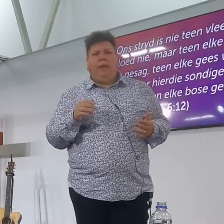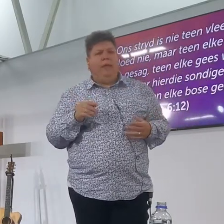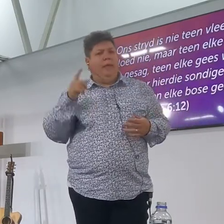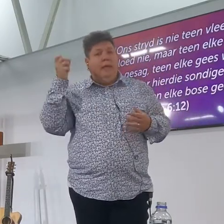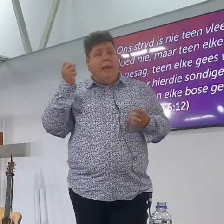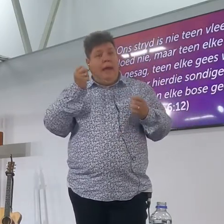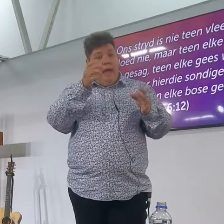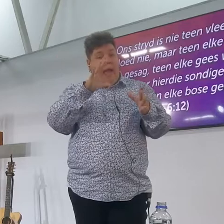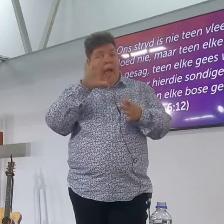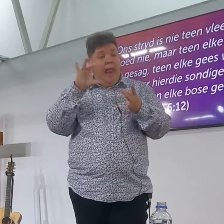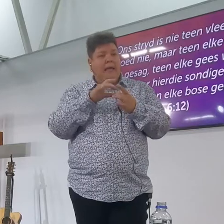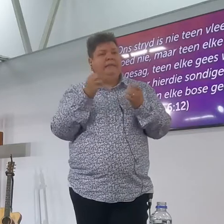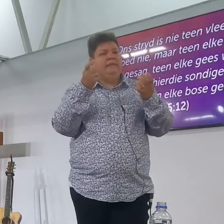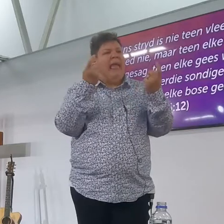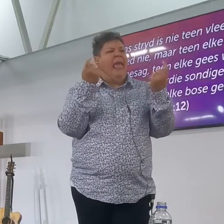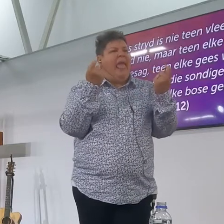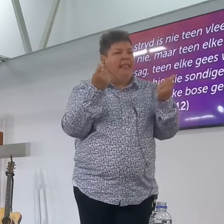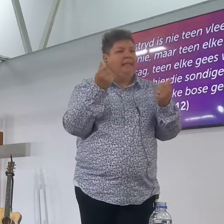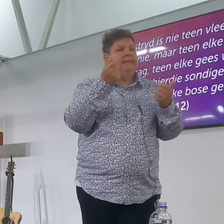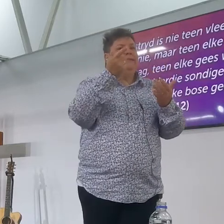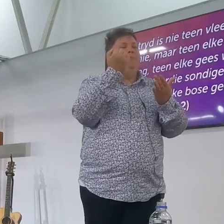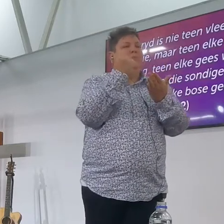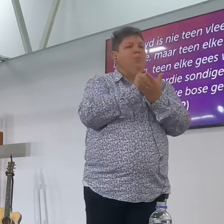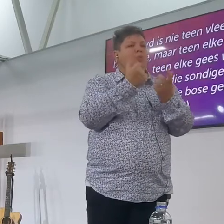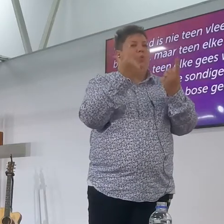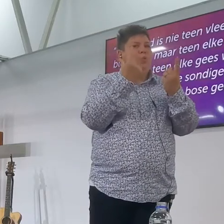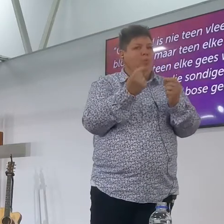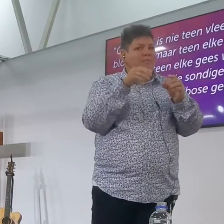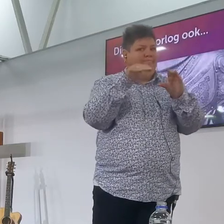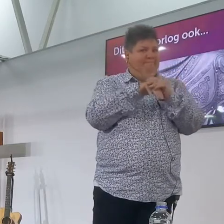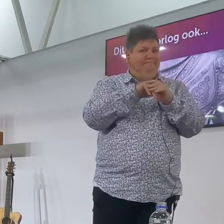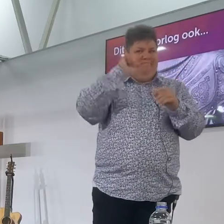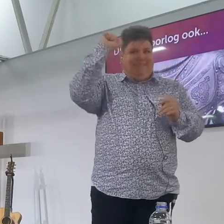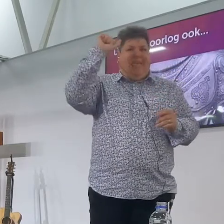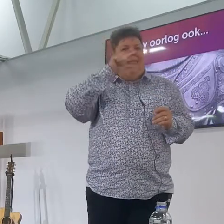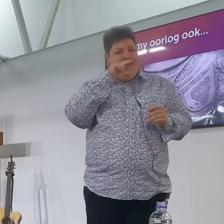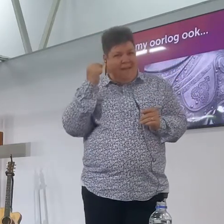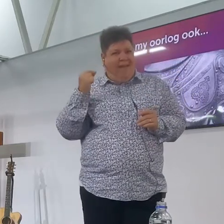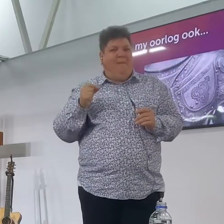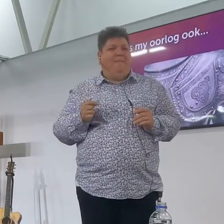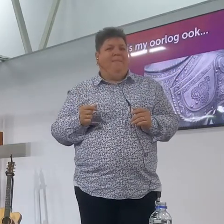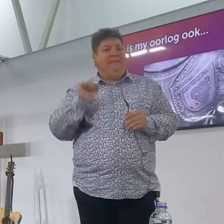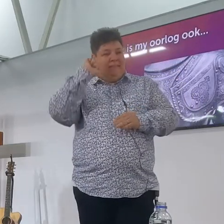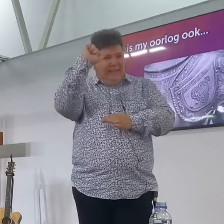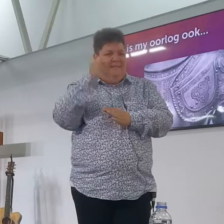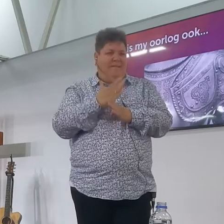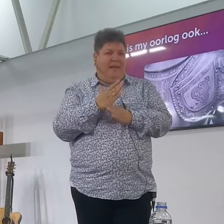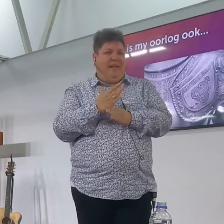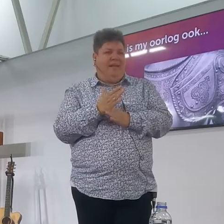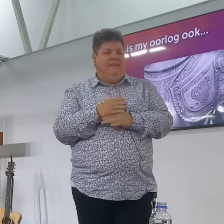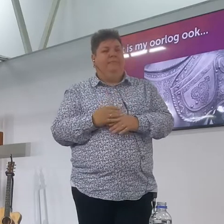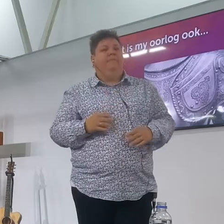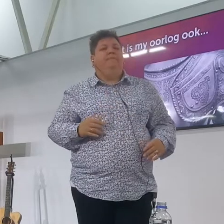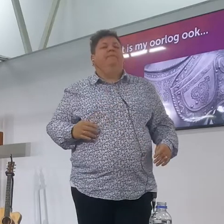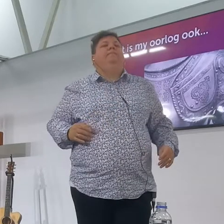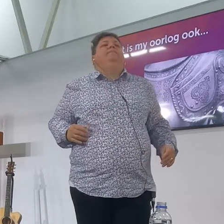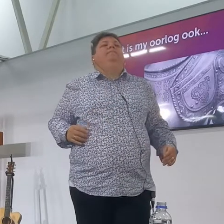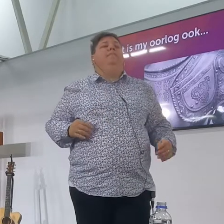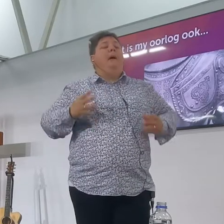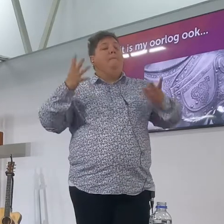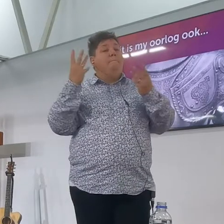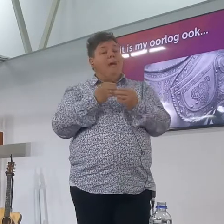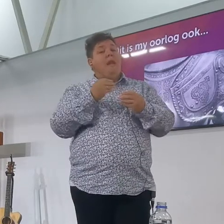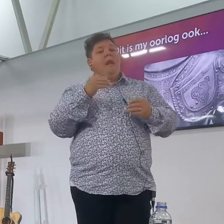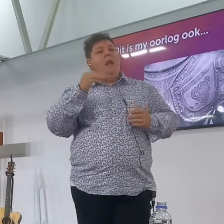Gees my oproep en my uitdaag om deel te wees van die stryd. Nou, ek dink min Christene verstaan